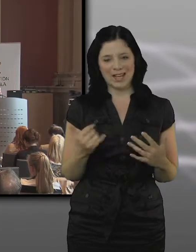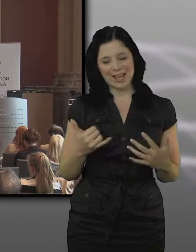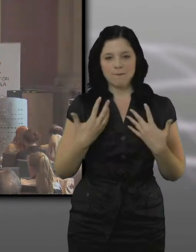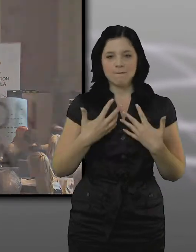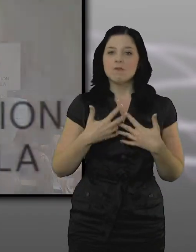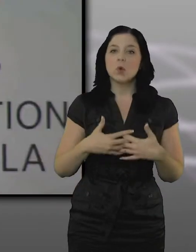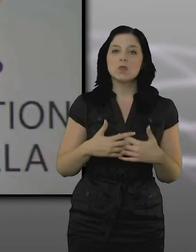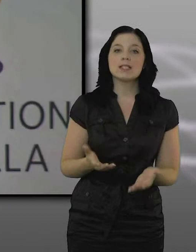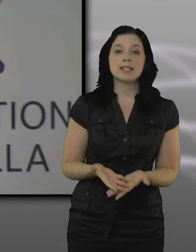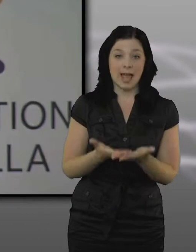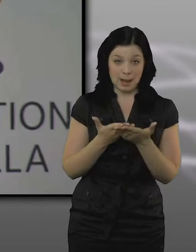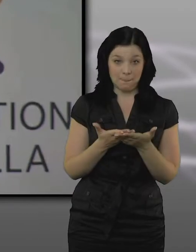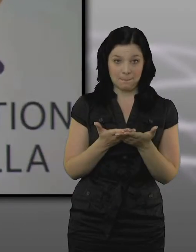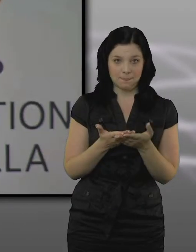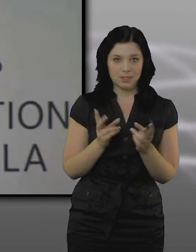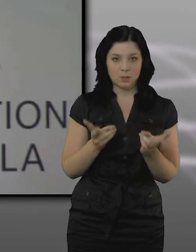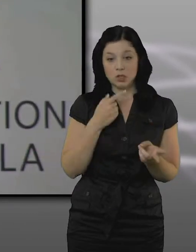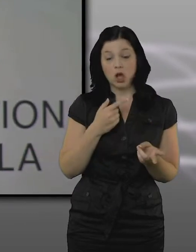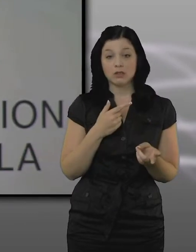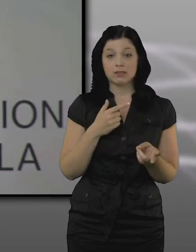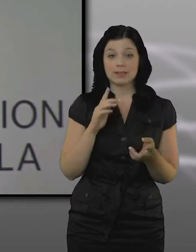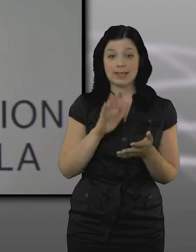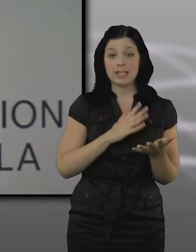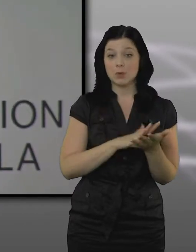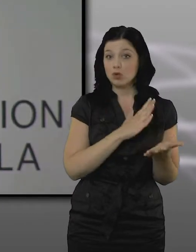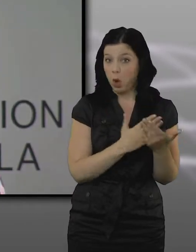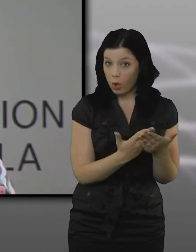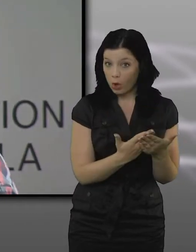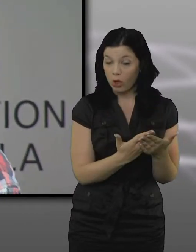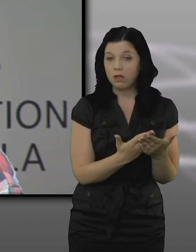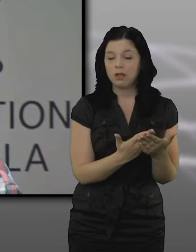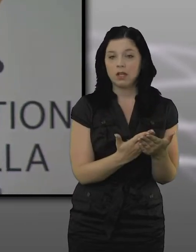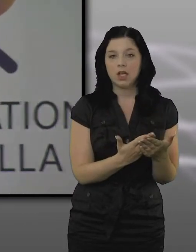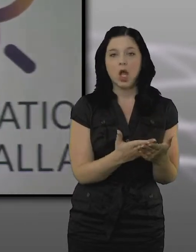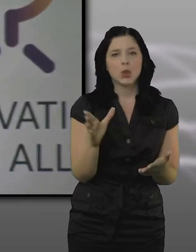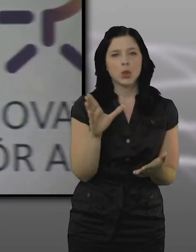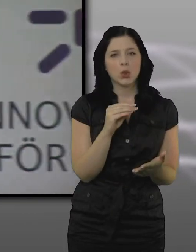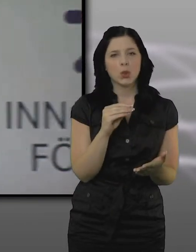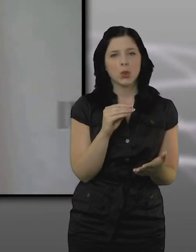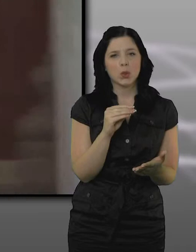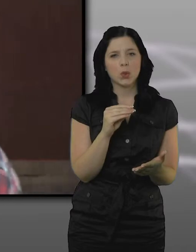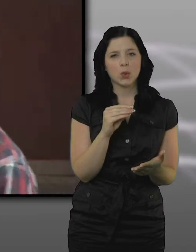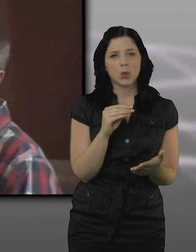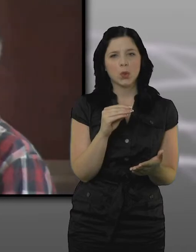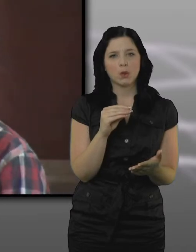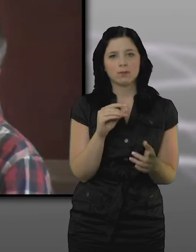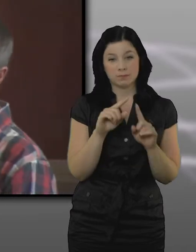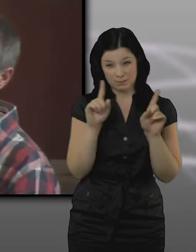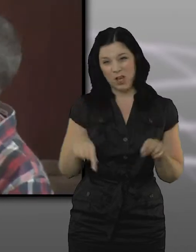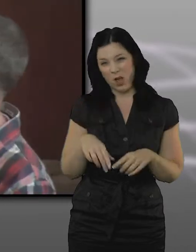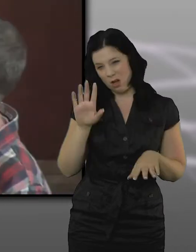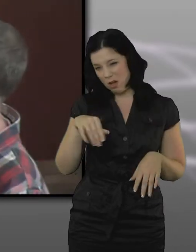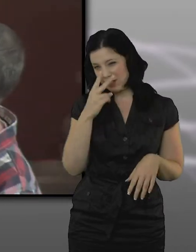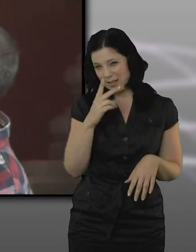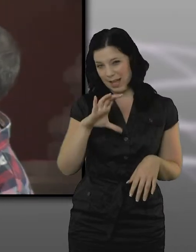funktionshjälp är, som jag sa, teckentolkning. Då har vi en sån nere i rutan. Det har ni sett, SVT har också